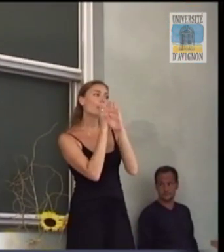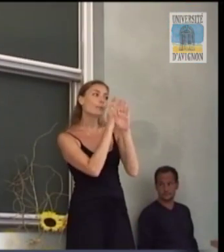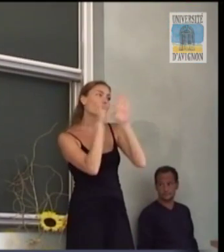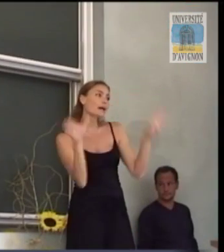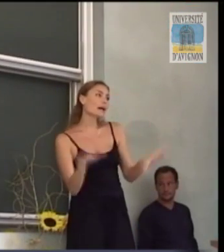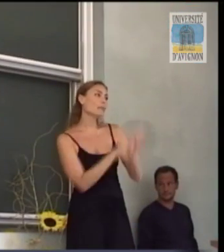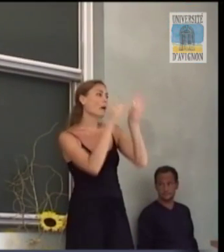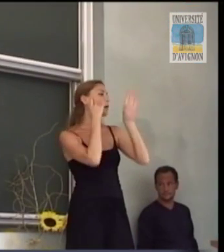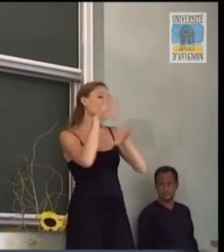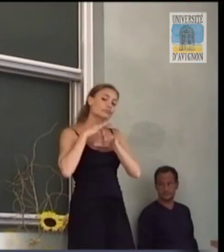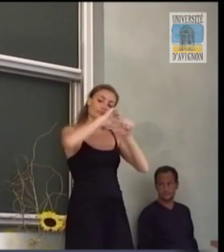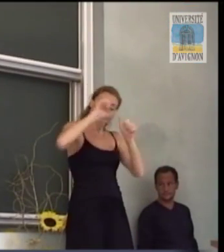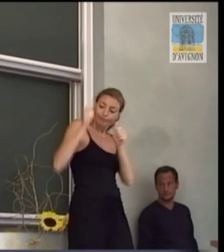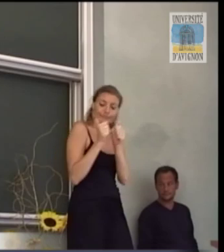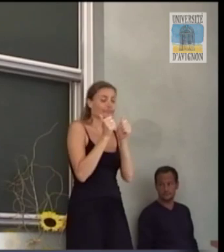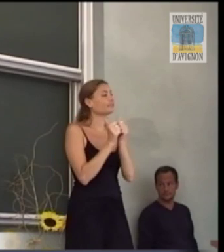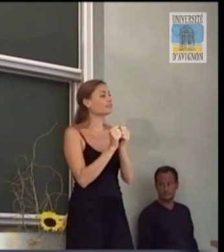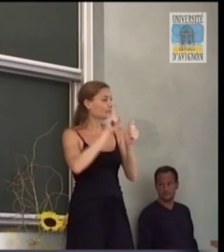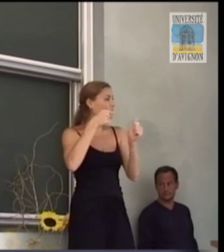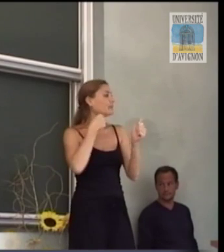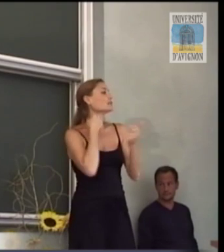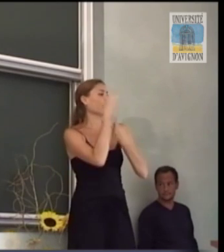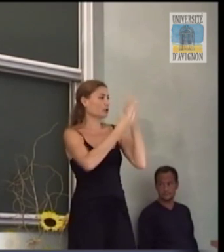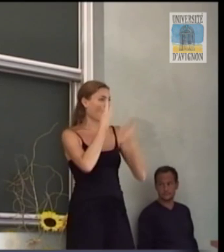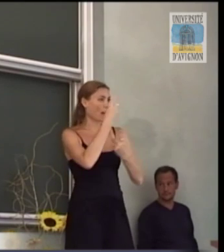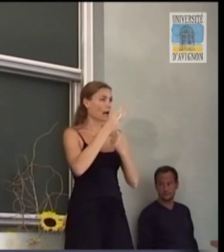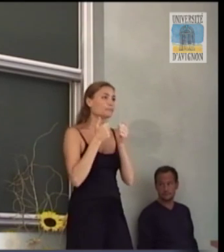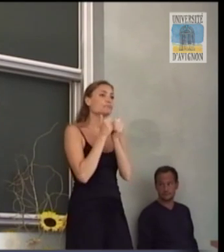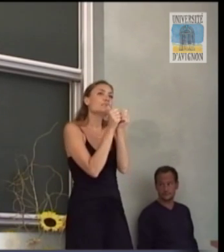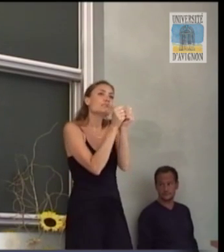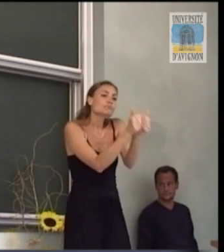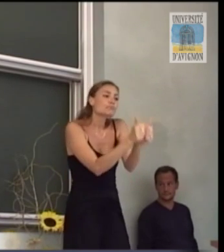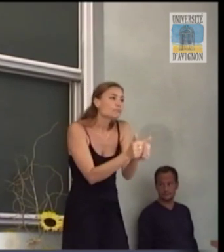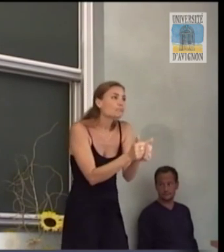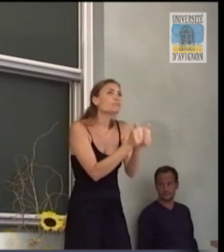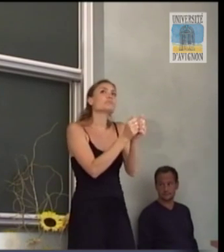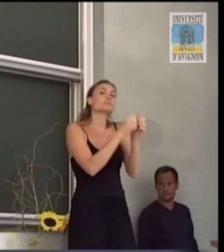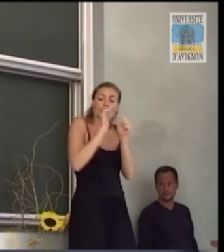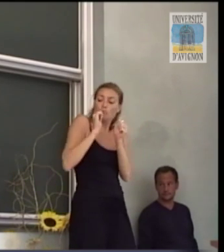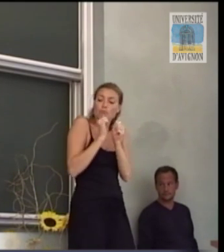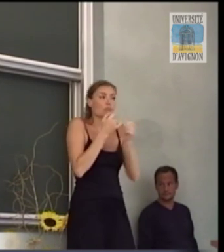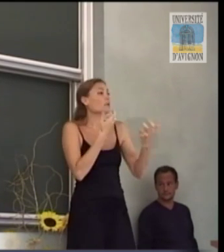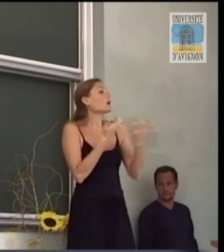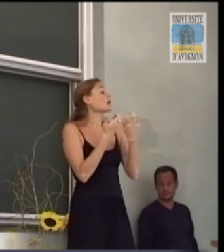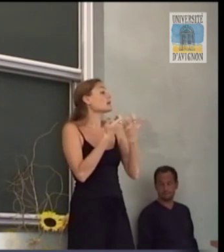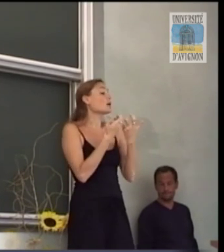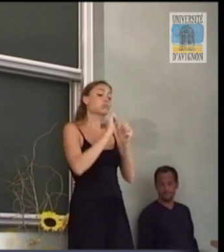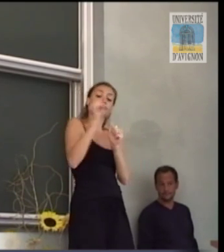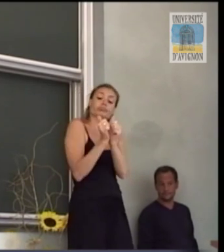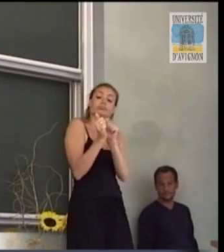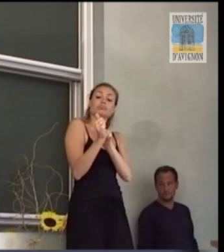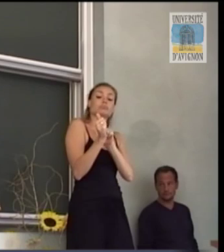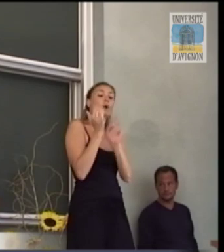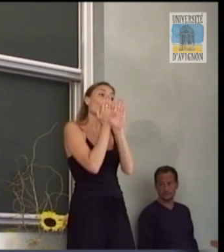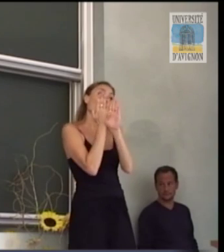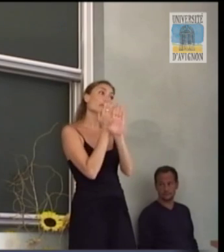spectateurs déficients visuels qui souhaitent aller au théâtre, et donc l'idée c'est de leur permettre de rencontrer un élève en formation à l'art dramatique.